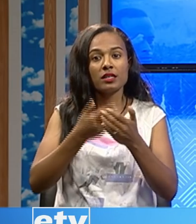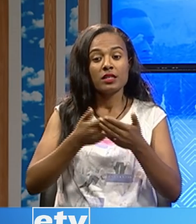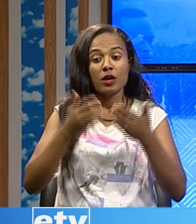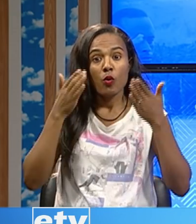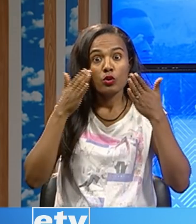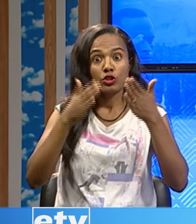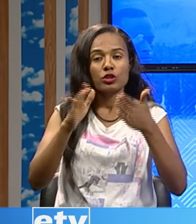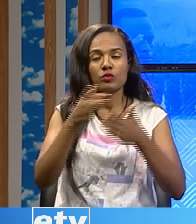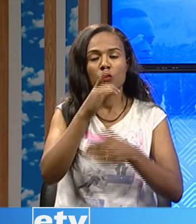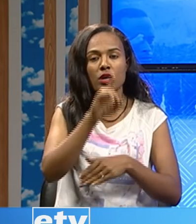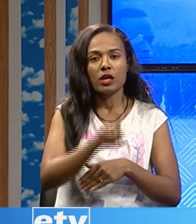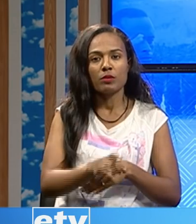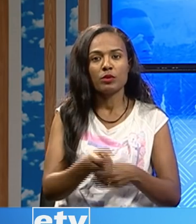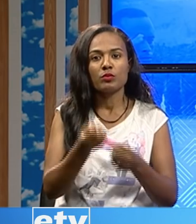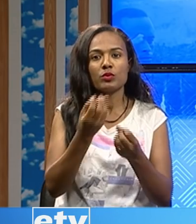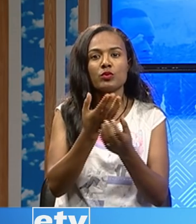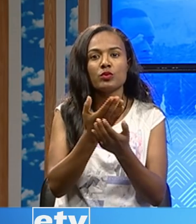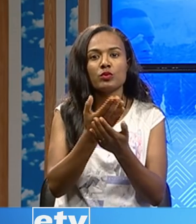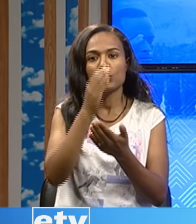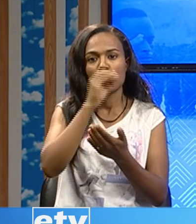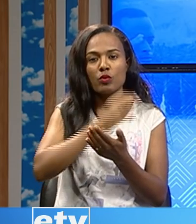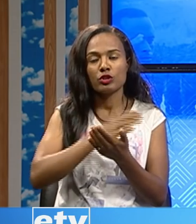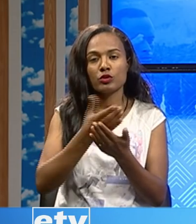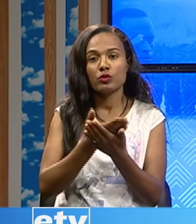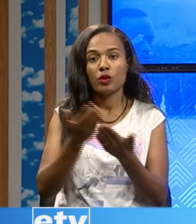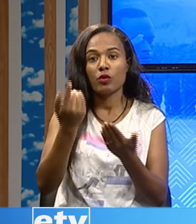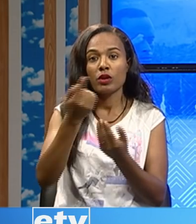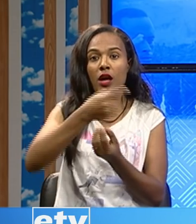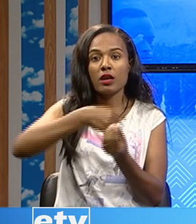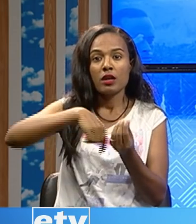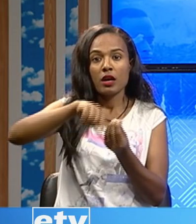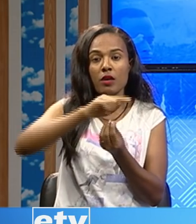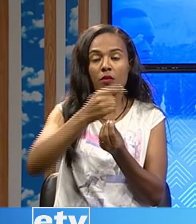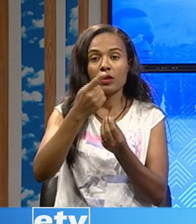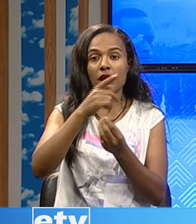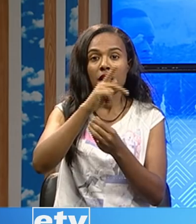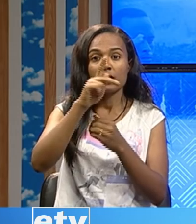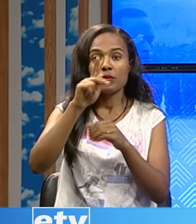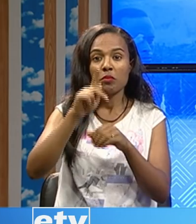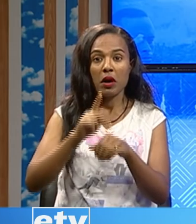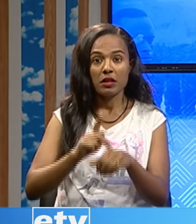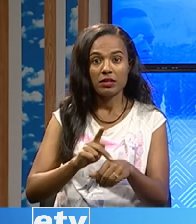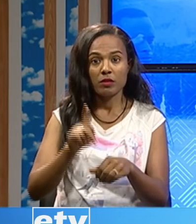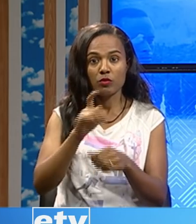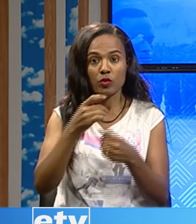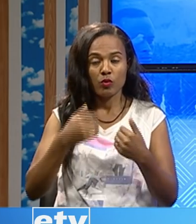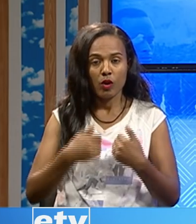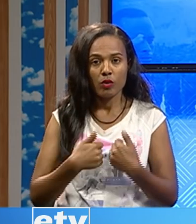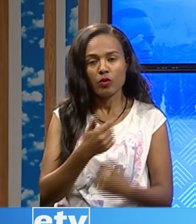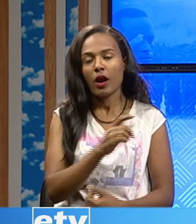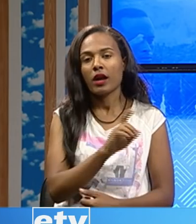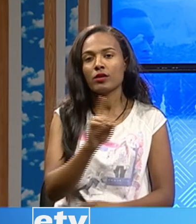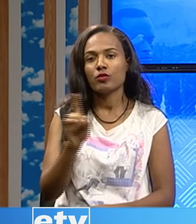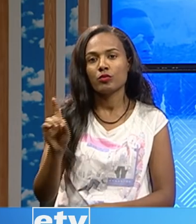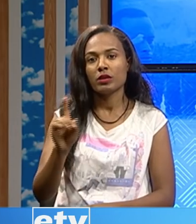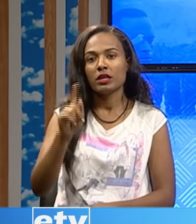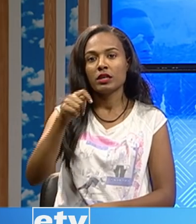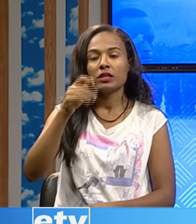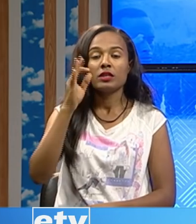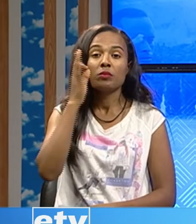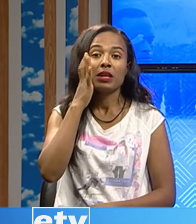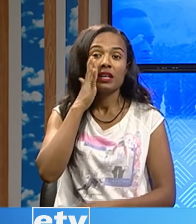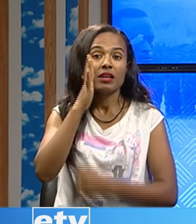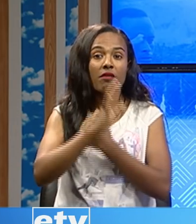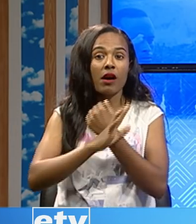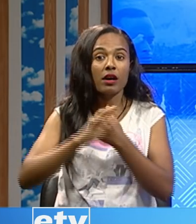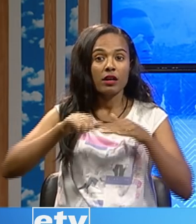ያለብን ብዙ ሰዎች ጉዳዩን ያንድ አካባቢ አንድ ፓርቲ ምናምን የሚያደርጉ ሰዎች አሉ። አይደለም ቲፒኤልኤፍ ሀገር